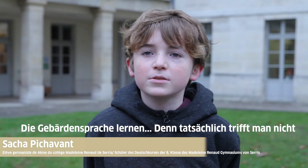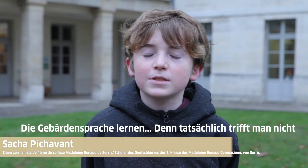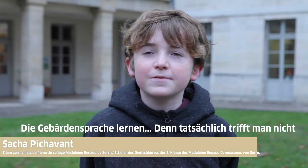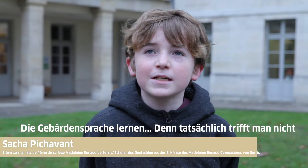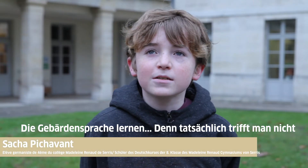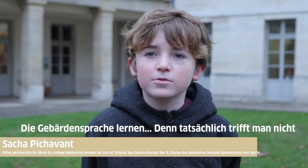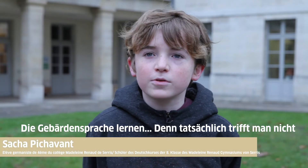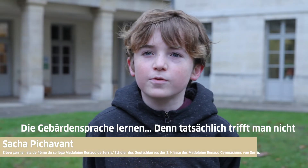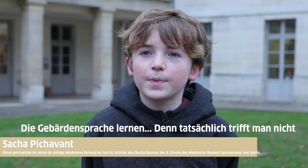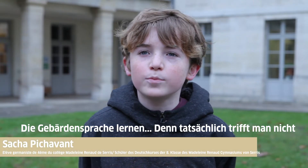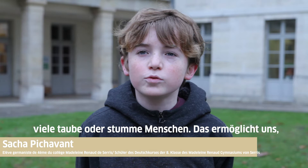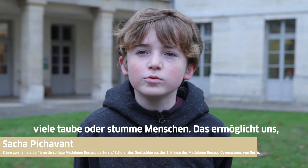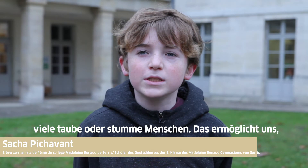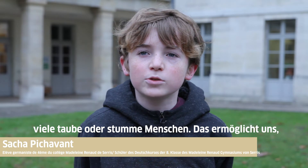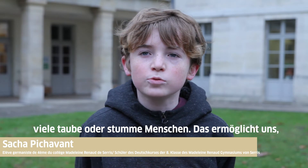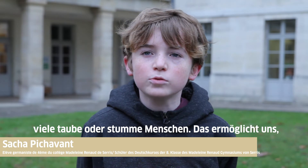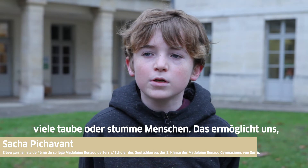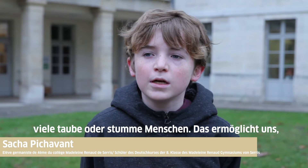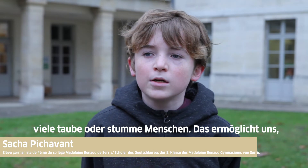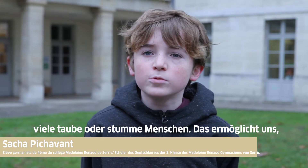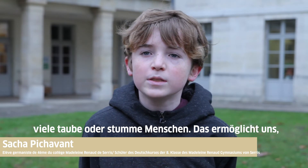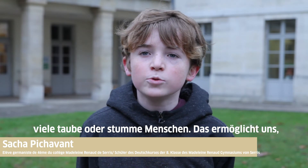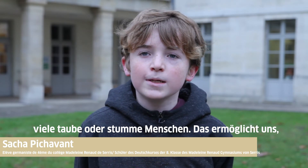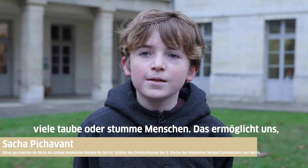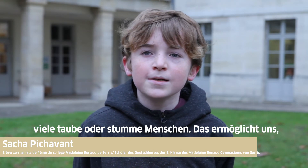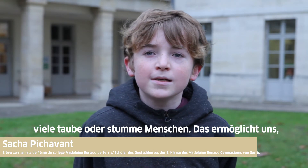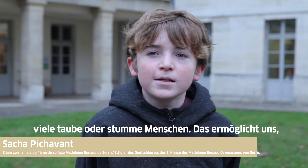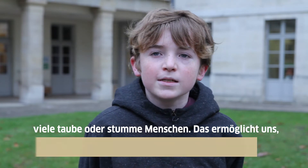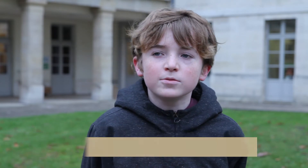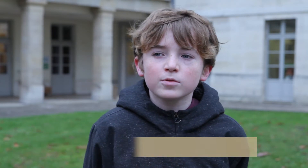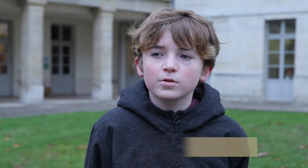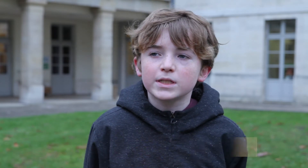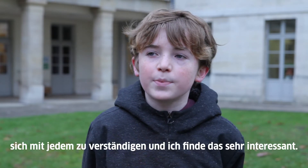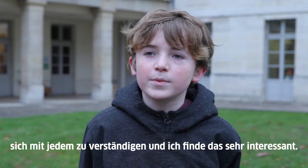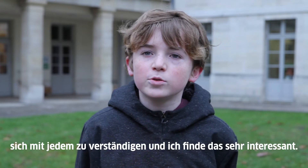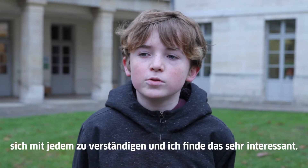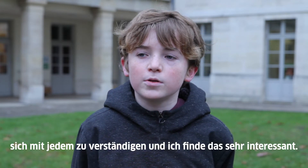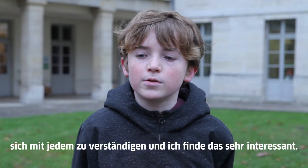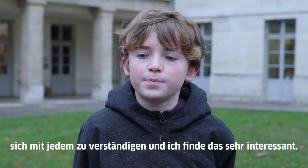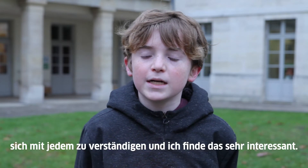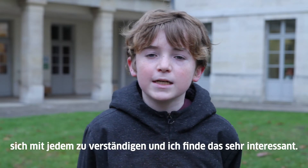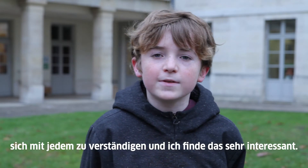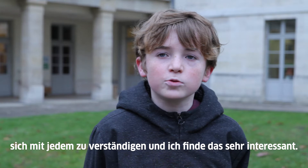que c'est vrai qu'on n'en voit pas beaucoup, des sourds ou des muets. Et donc ça permet de parler avec tout le